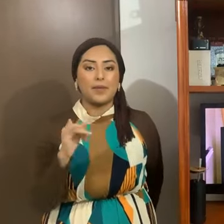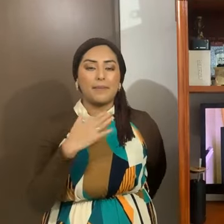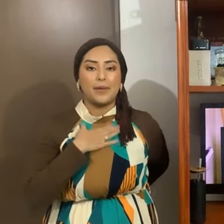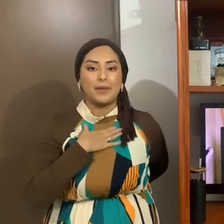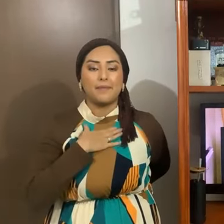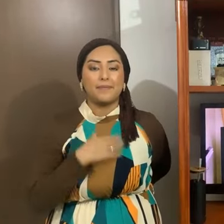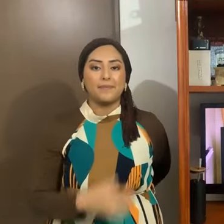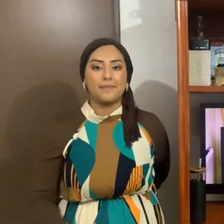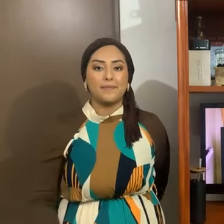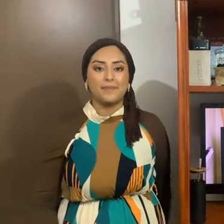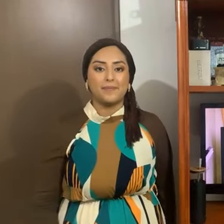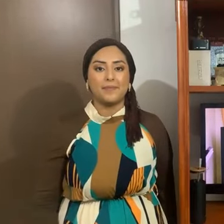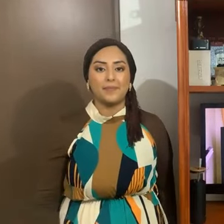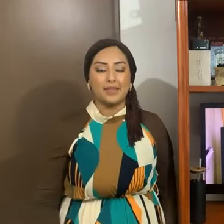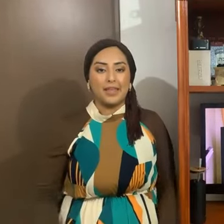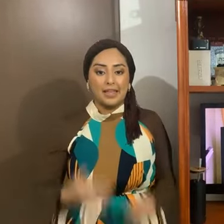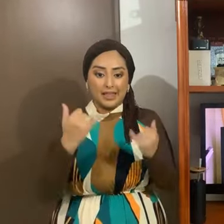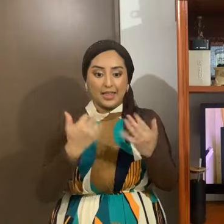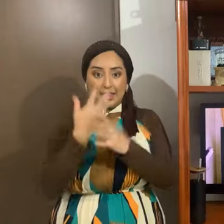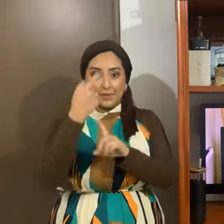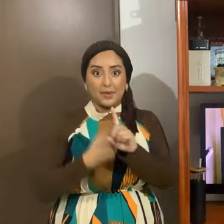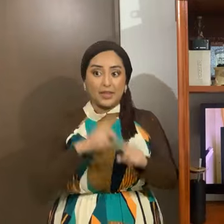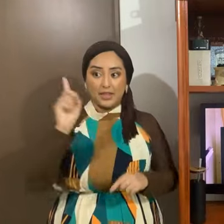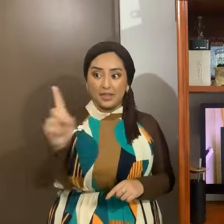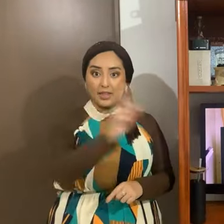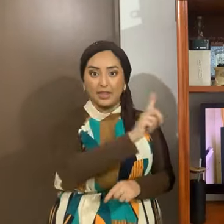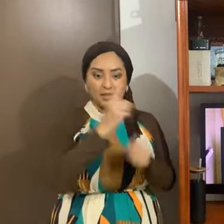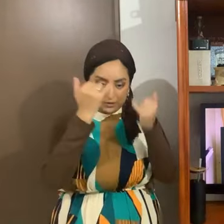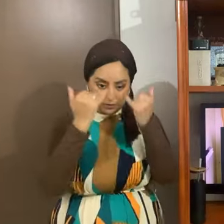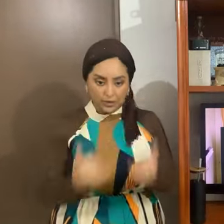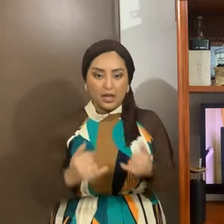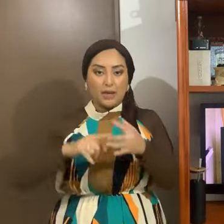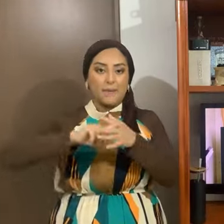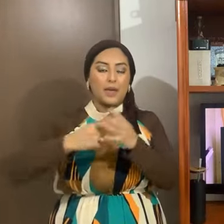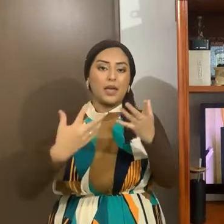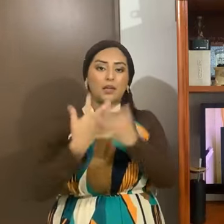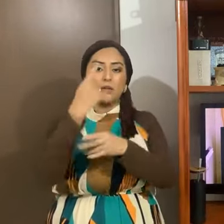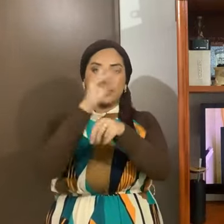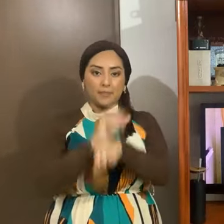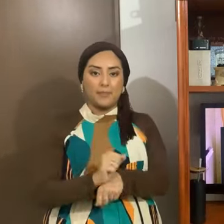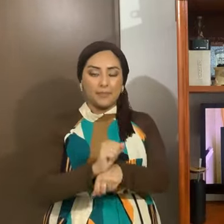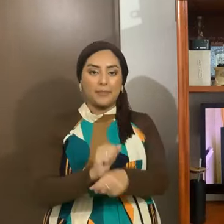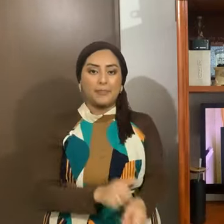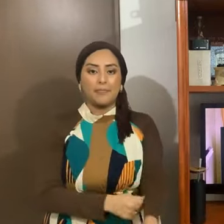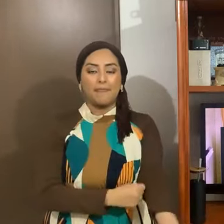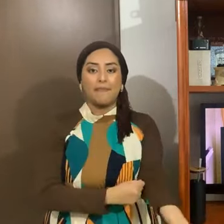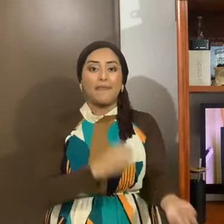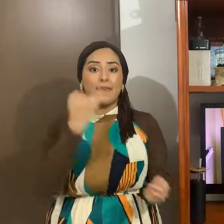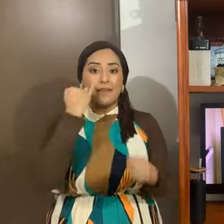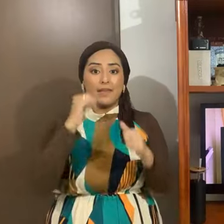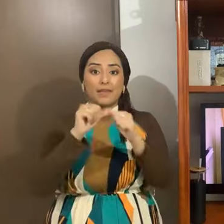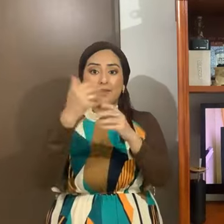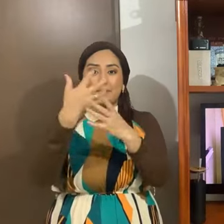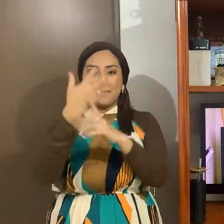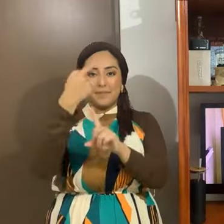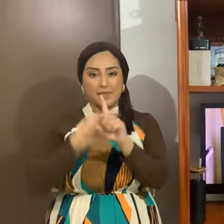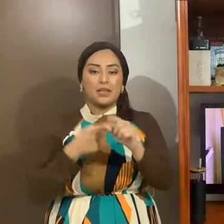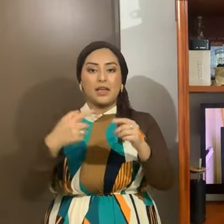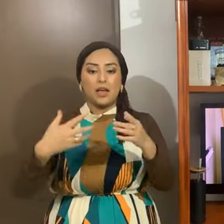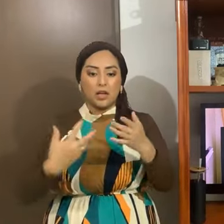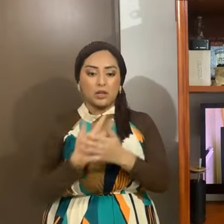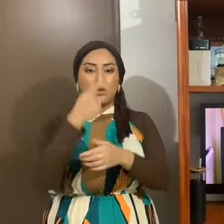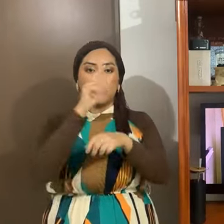también. ¿Qué les parece si que en este Rosh Hodesh cada uno de nosotros comience un nuevo hábito? Y si cada Rosh Hodesh empezáramos un